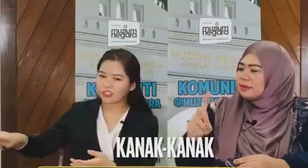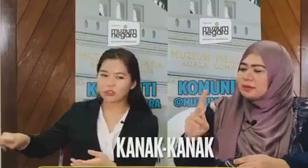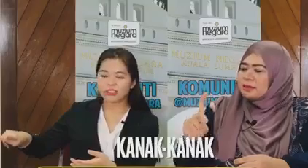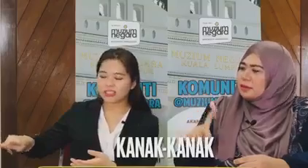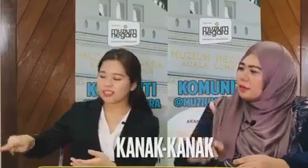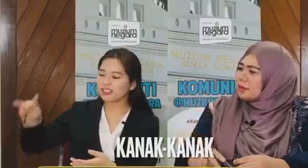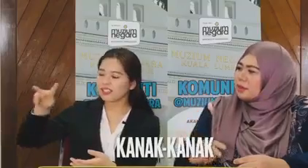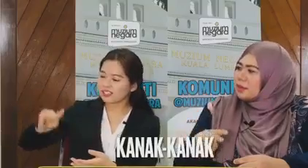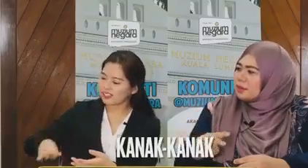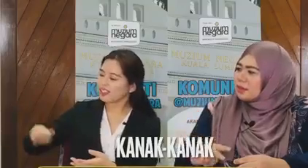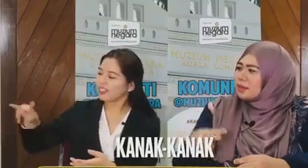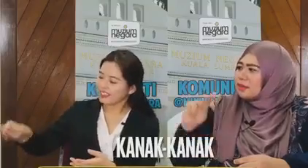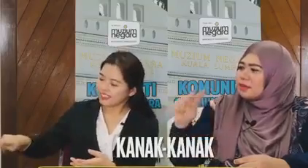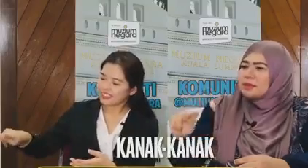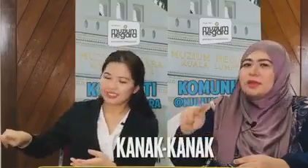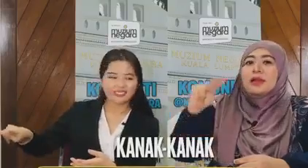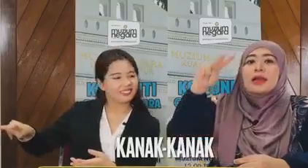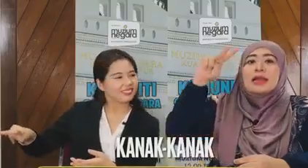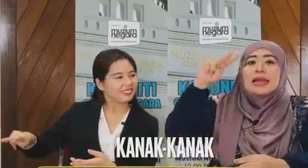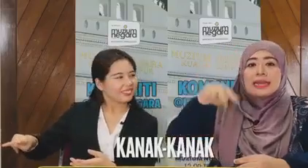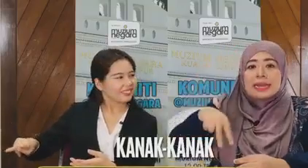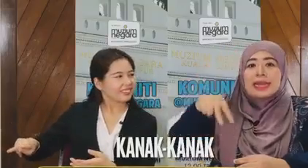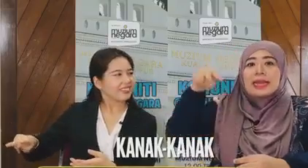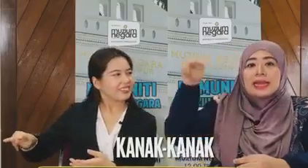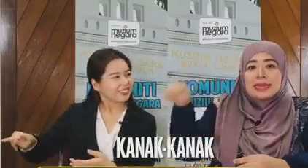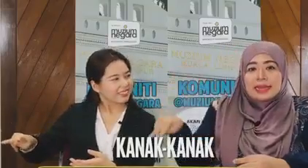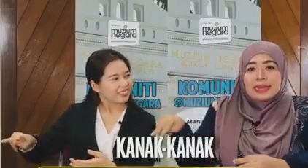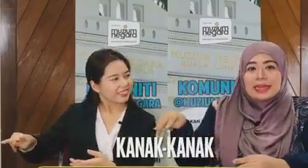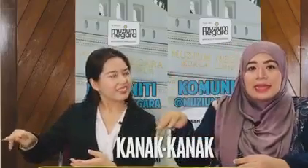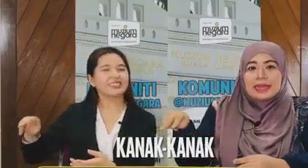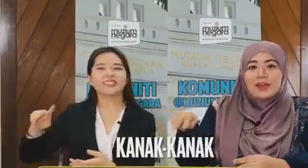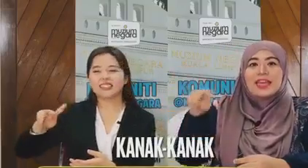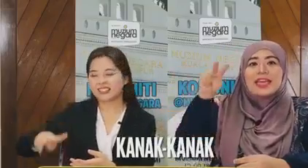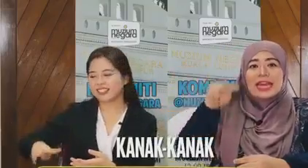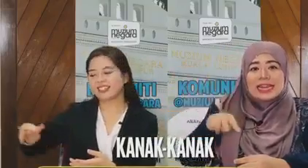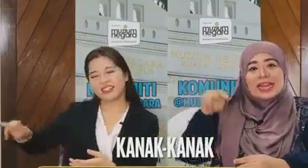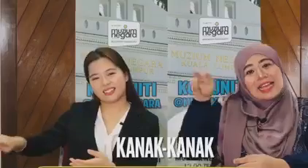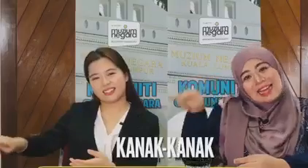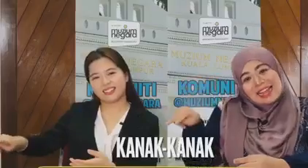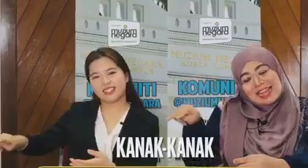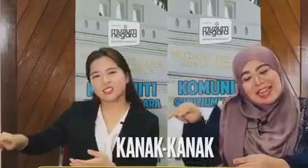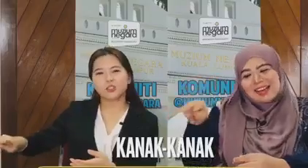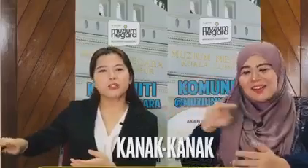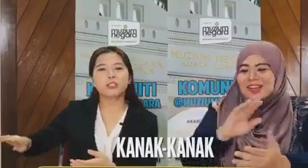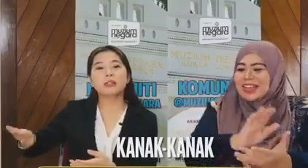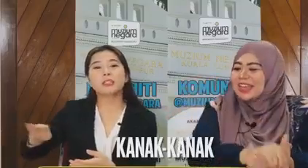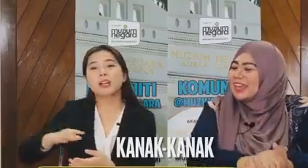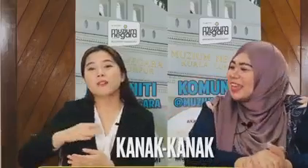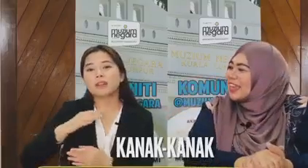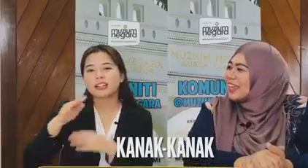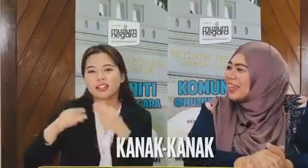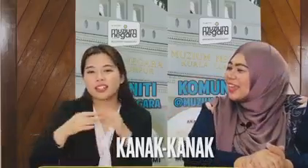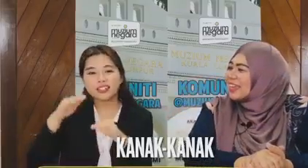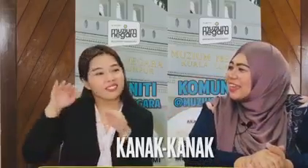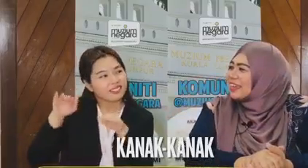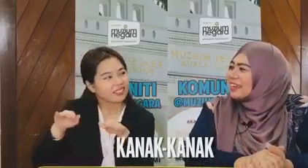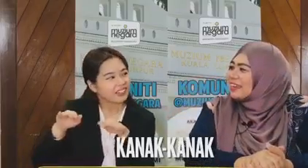dua kanak-kanak. Kanak-kanak. Kanak-kanak. Yeah. Okey, kanak-kanak. So, okay. Dia macam kanak-kanak kan rendah. Dia